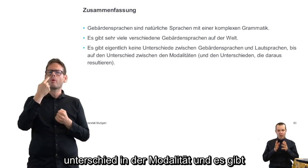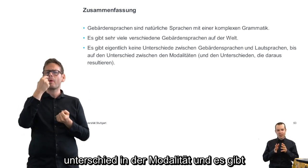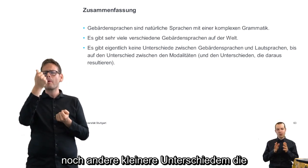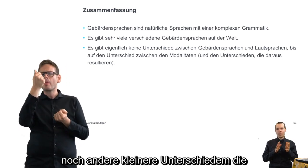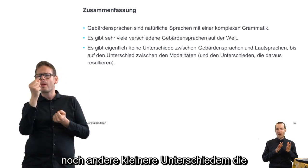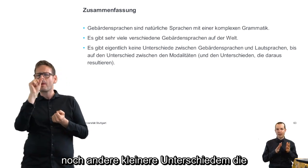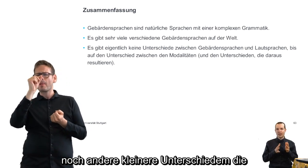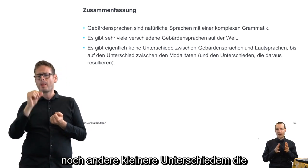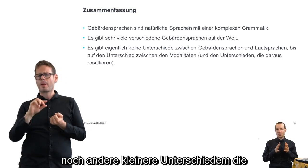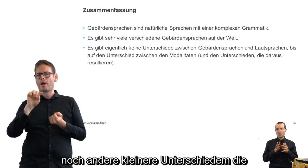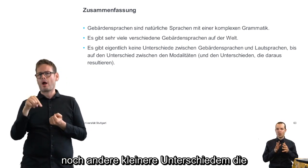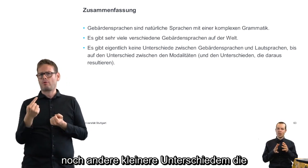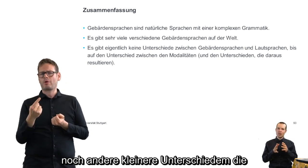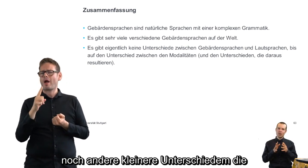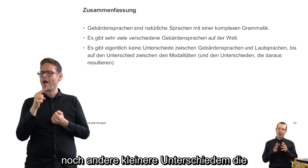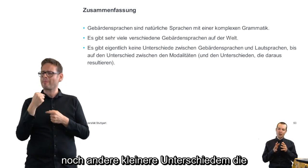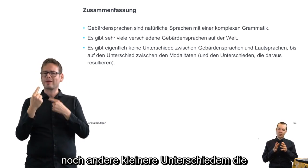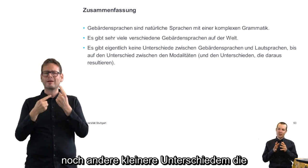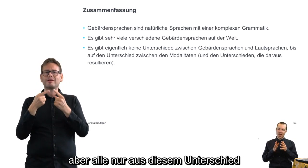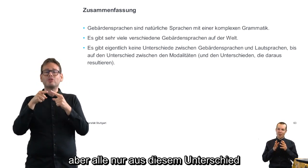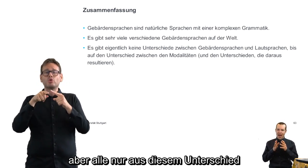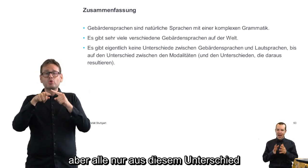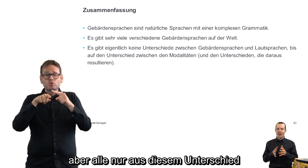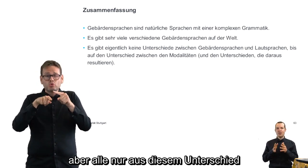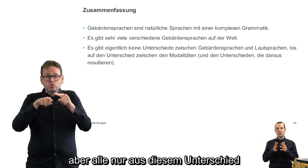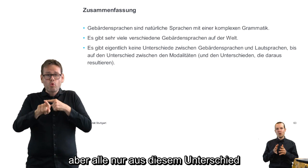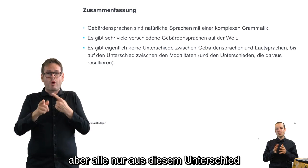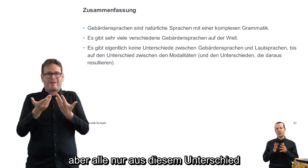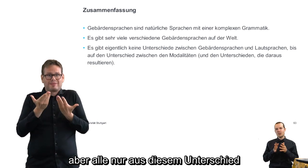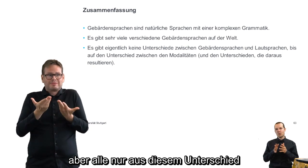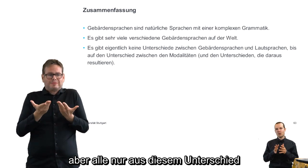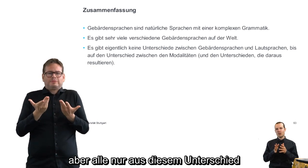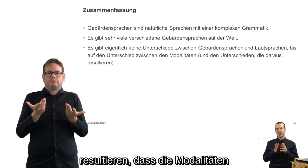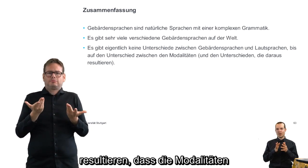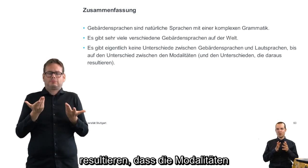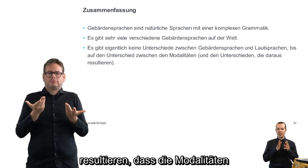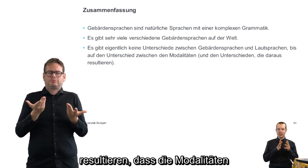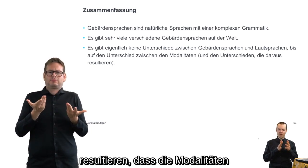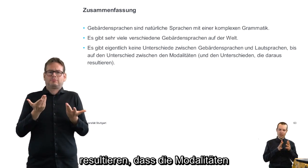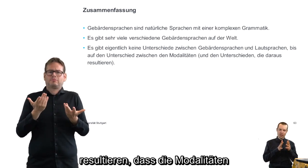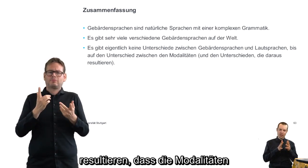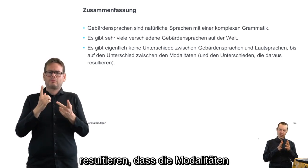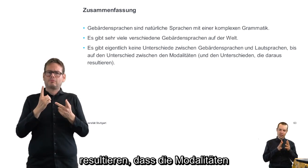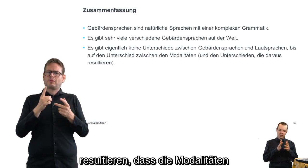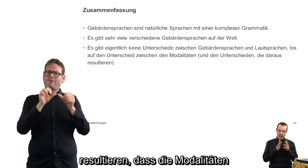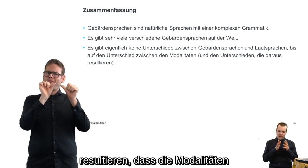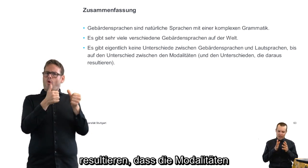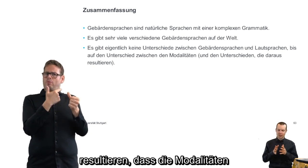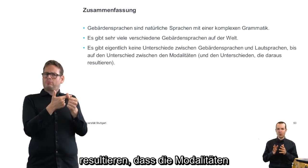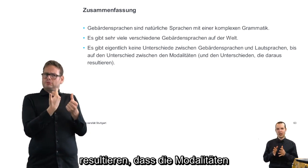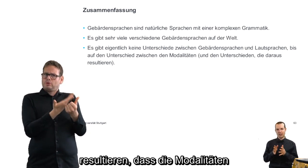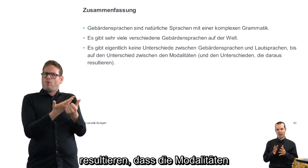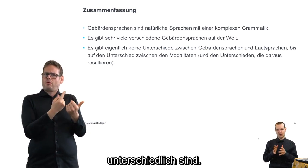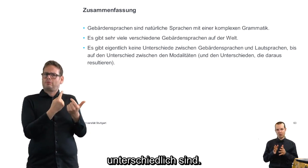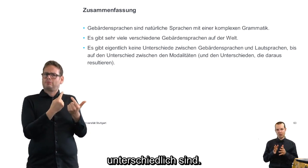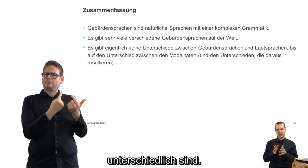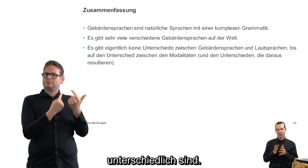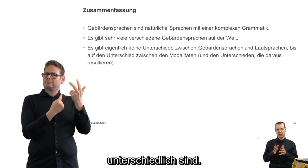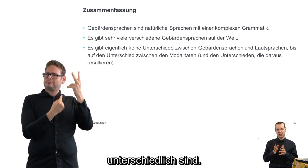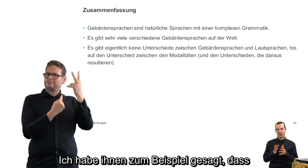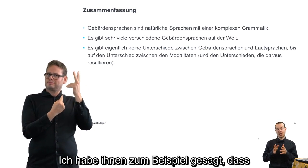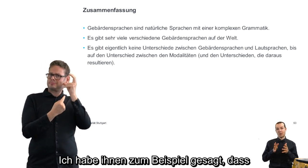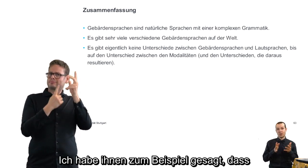und es gibt noch ein andere kleinere Unterschiede die aber alle nur aus diesem Unterschied resultieren dass die Modalitäten